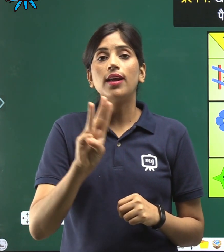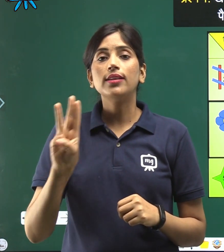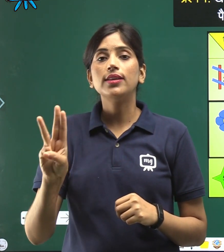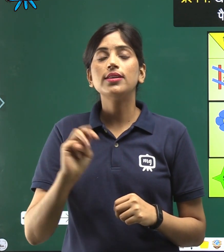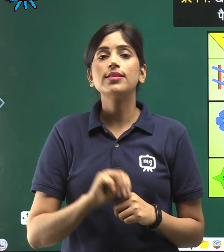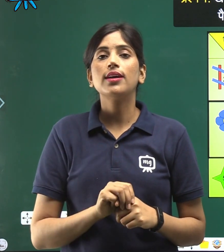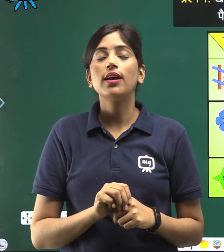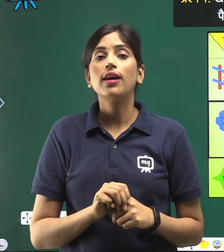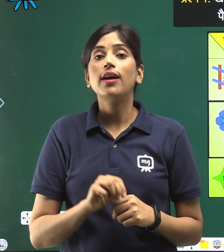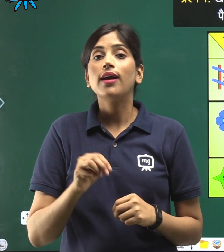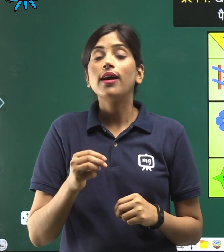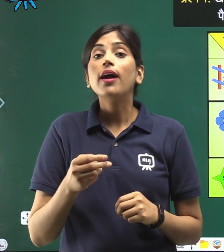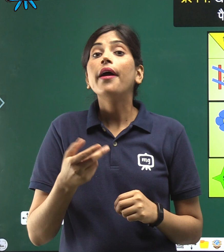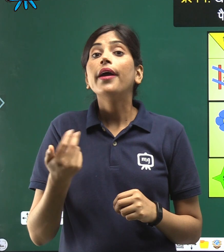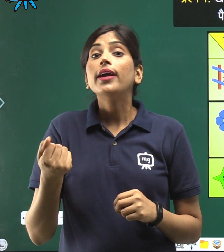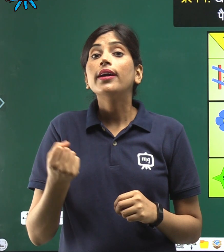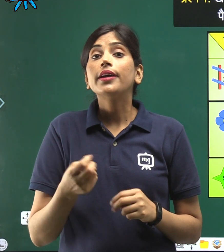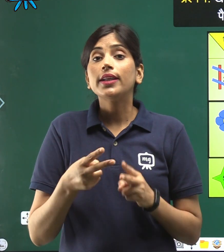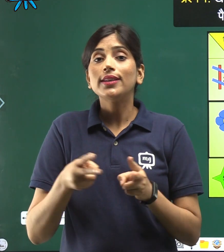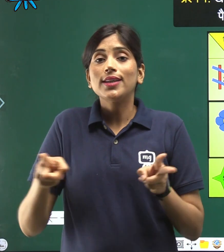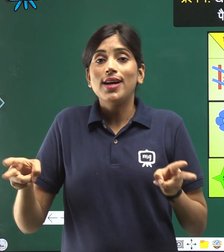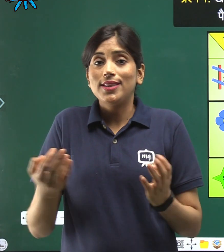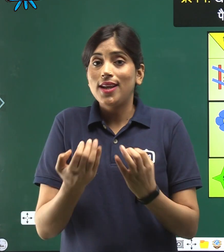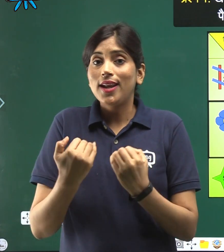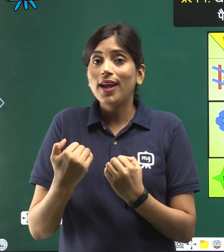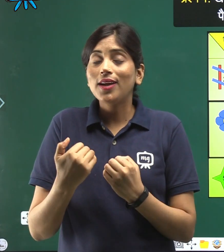33, कितने का अंतर आ रहा है बच्चों?